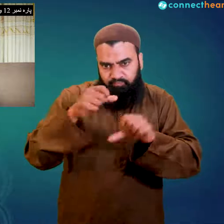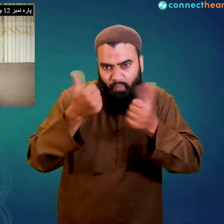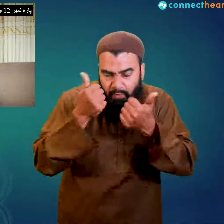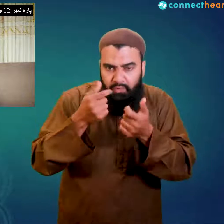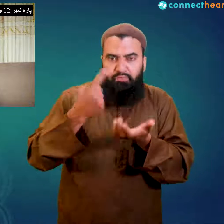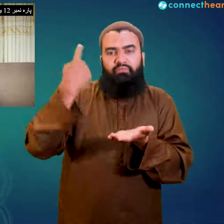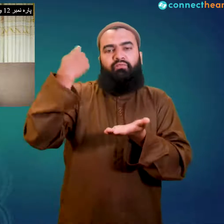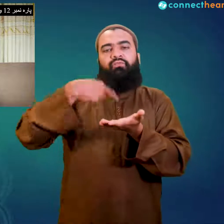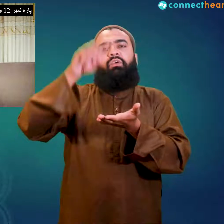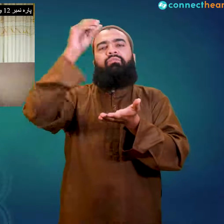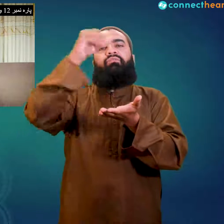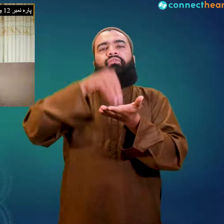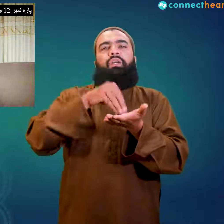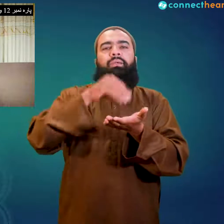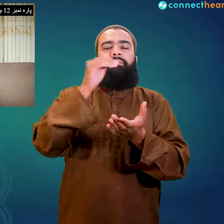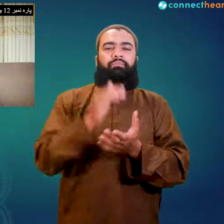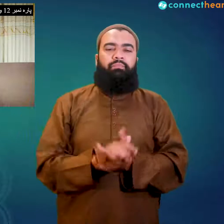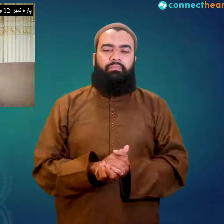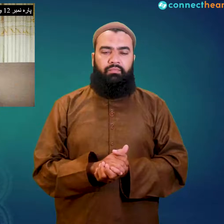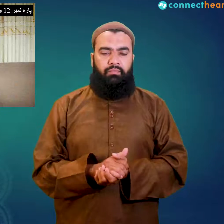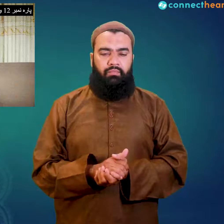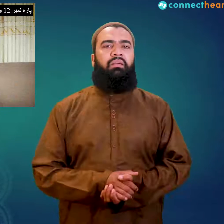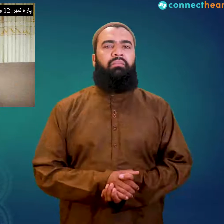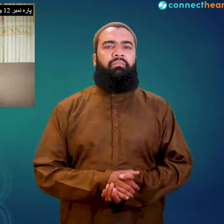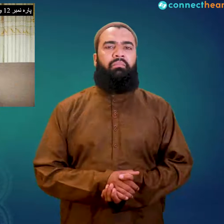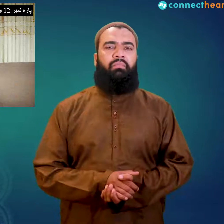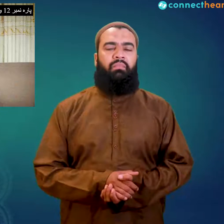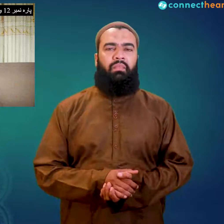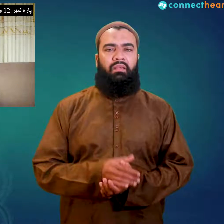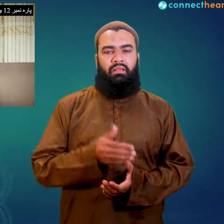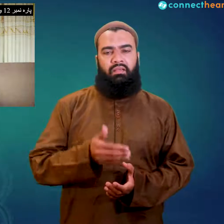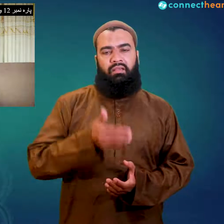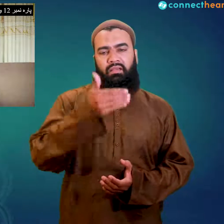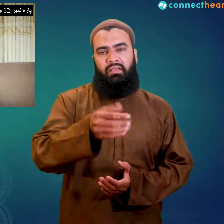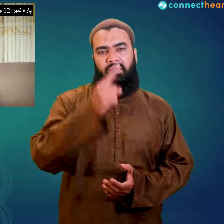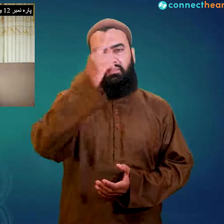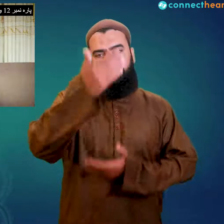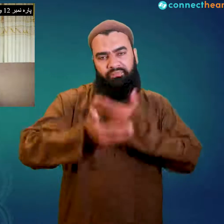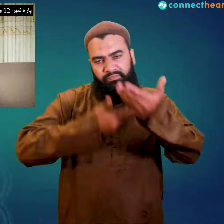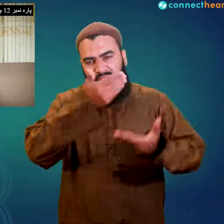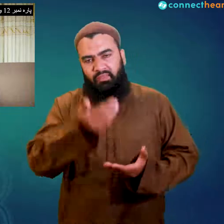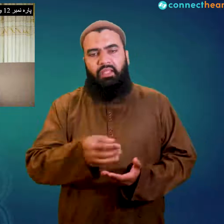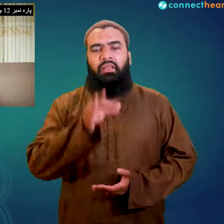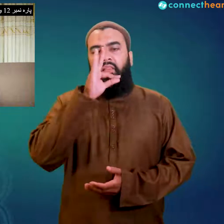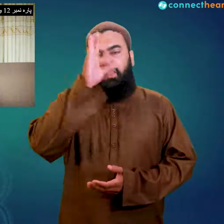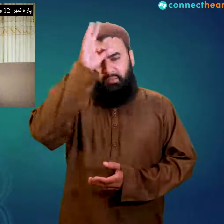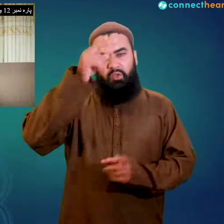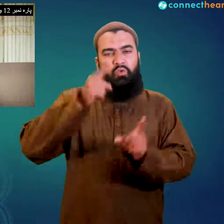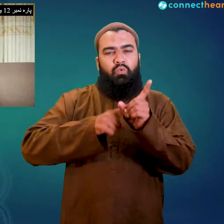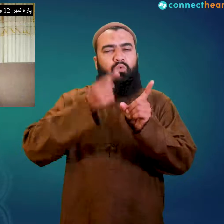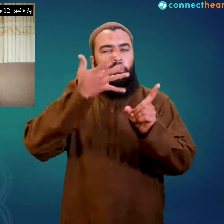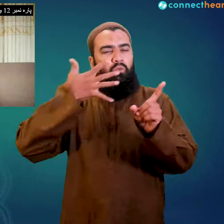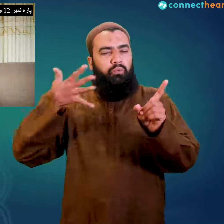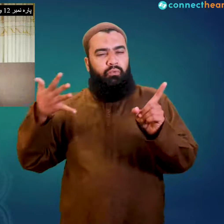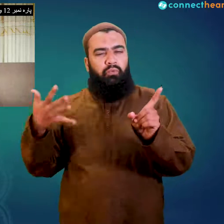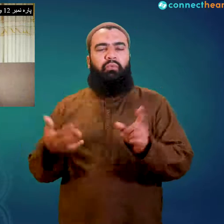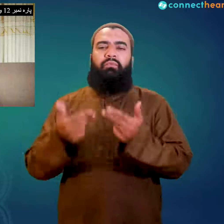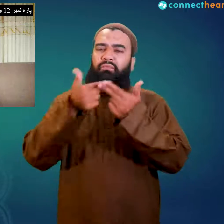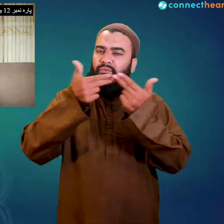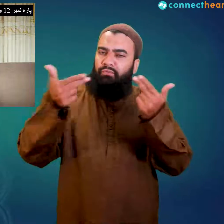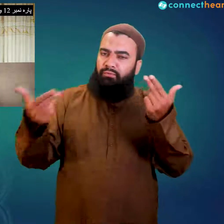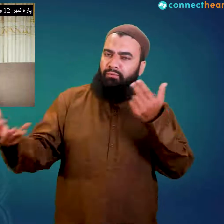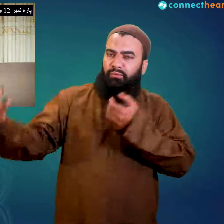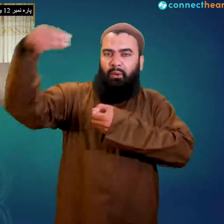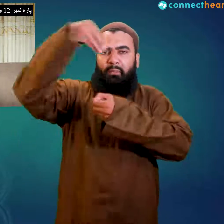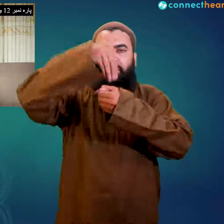گئی۔ واقعات میں یہ بہترین واقعہ جیسے فرمایا گیا کہ احسن القصص ہے۔ آیت نمبر 4، اذ قال